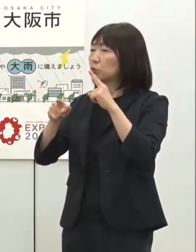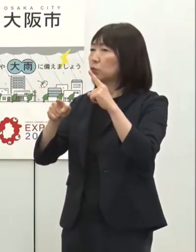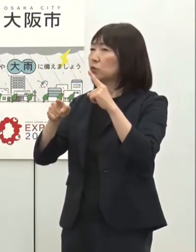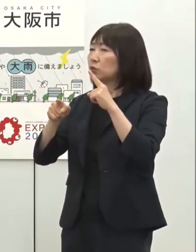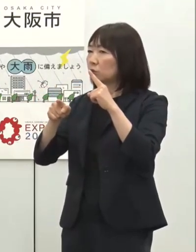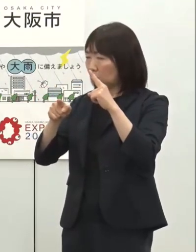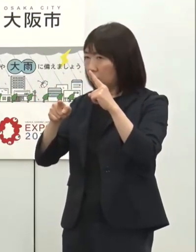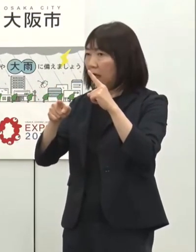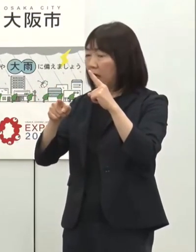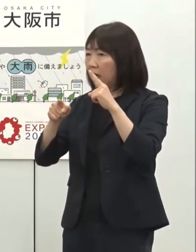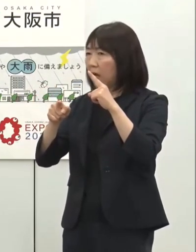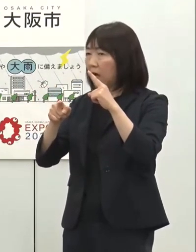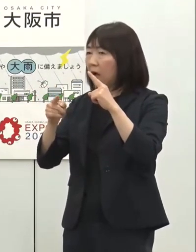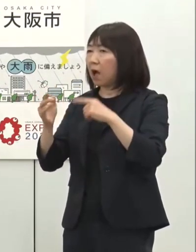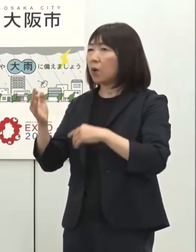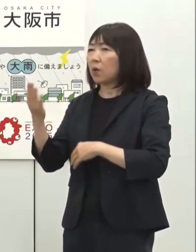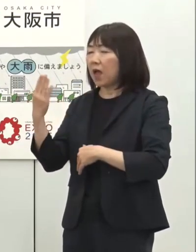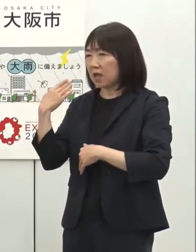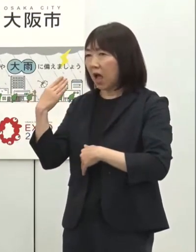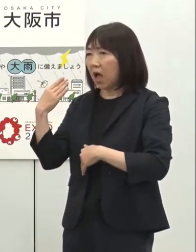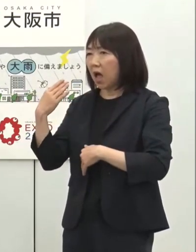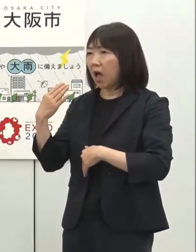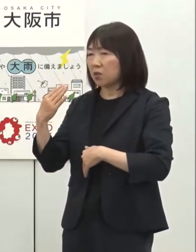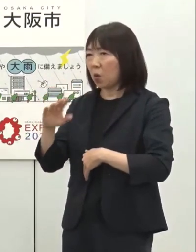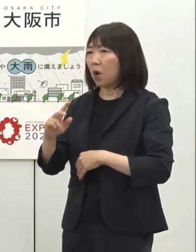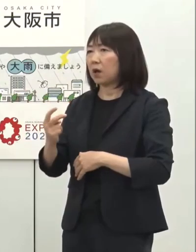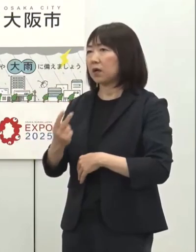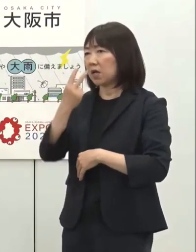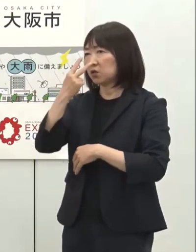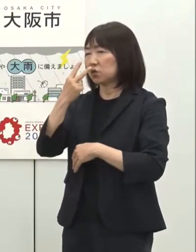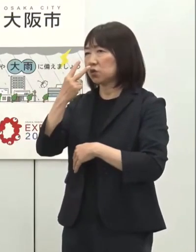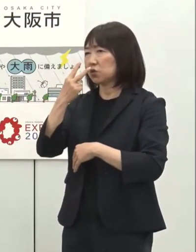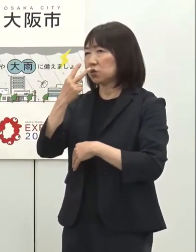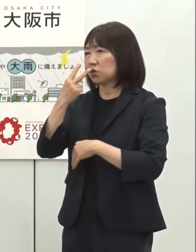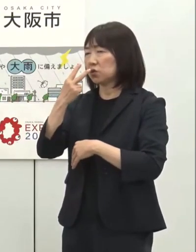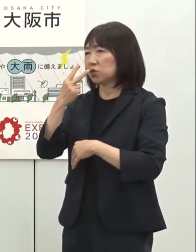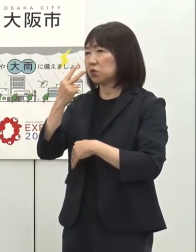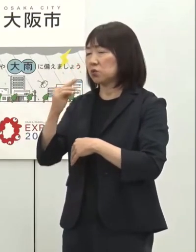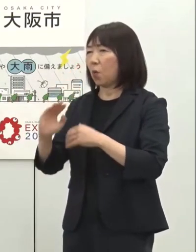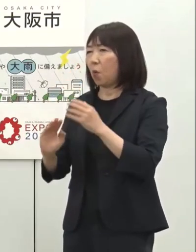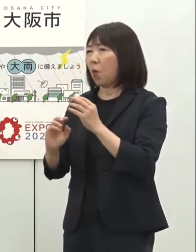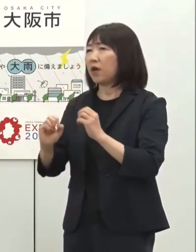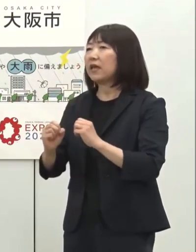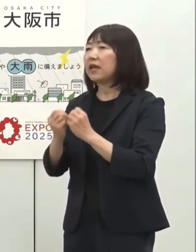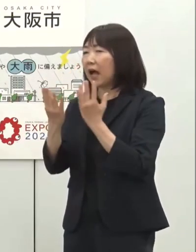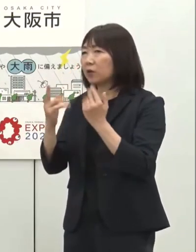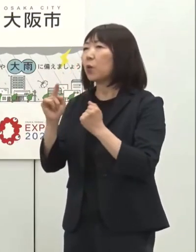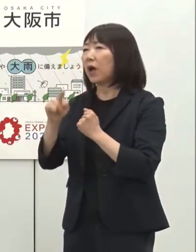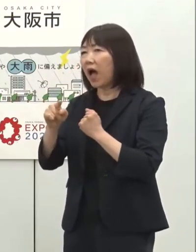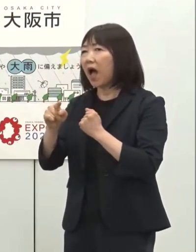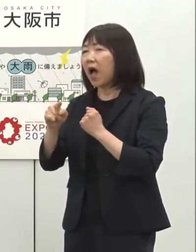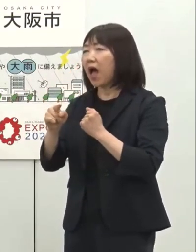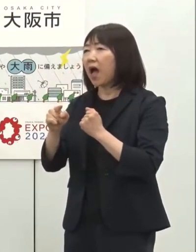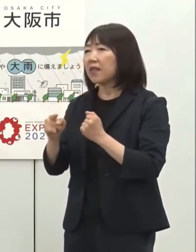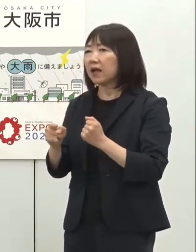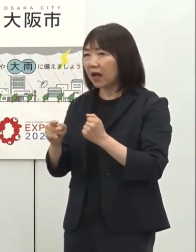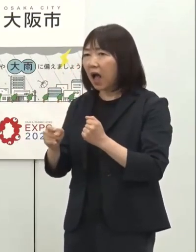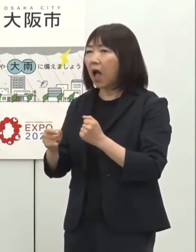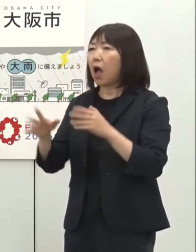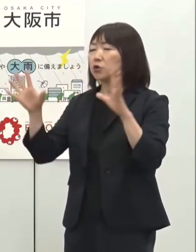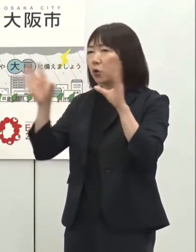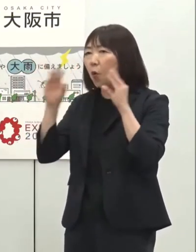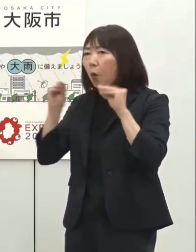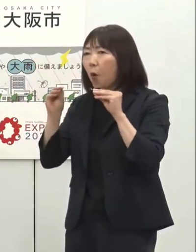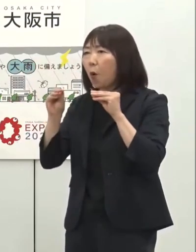可燃性ガスの引火の事故に関してもですね、ちょっと何回かに分かれて情報が出てくるような感じでもありました